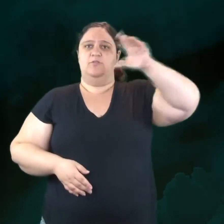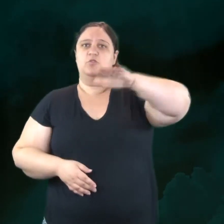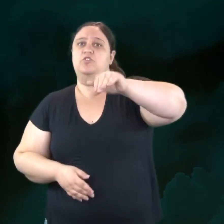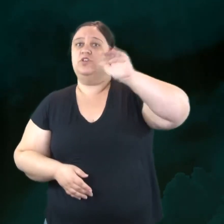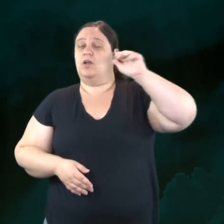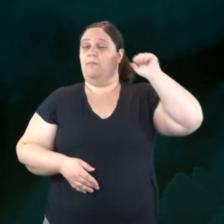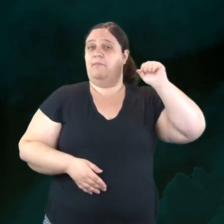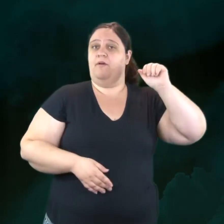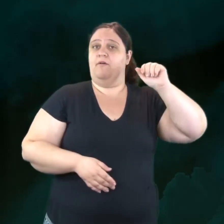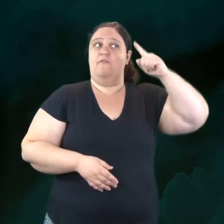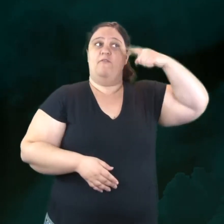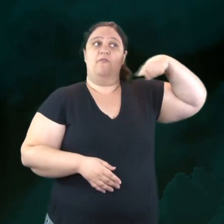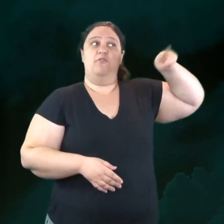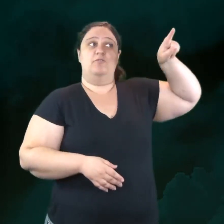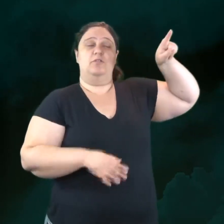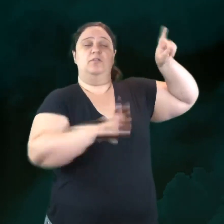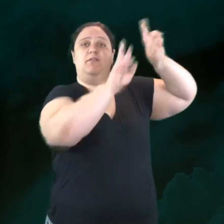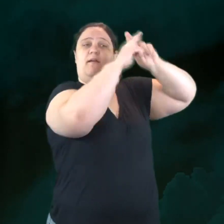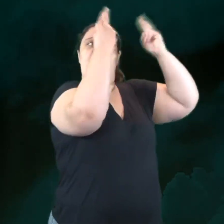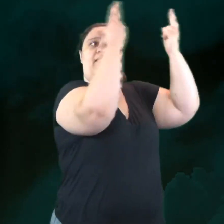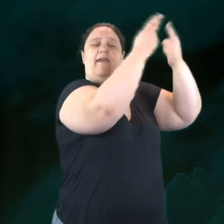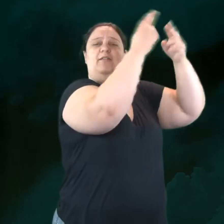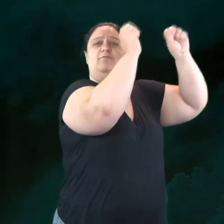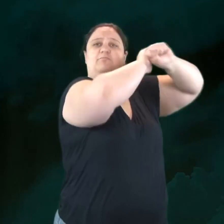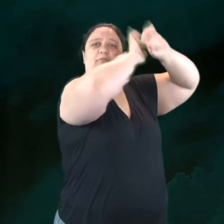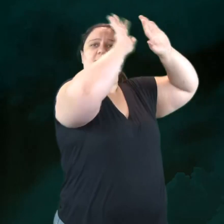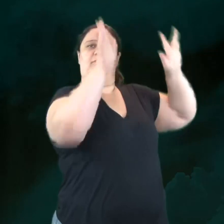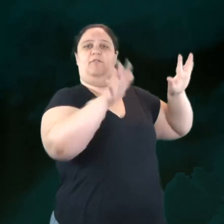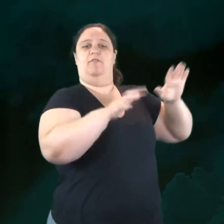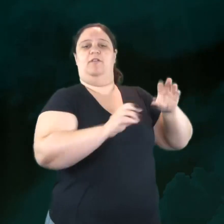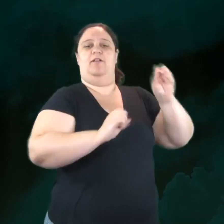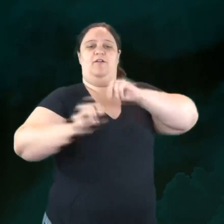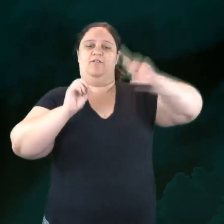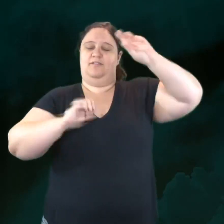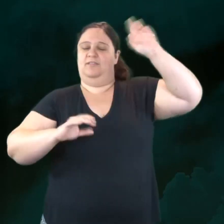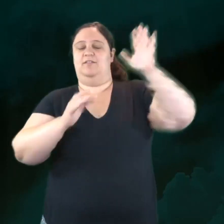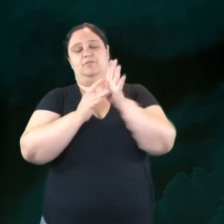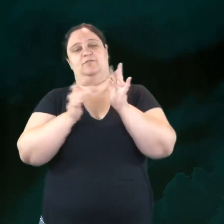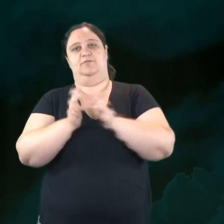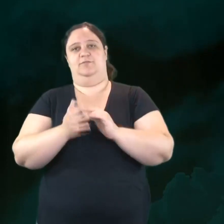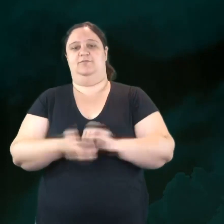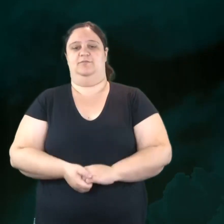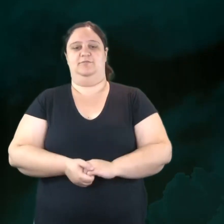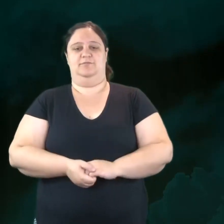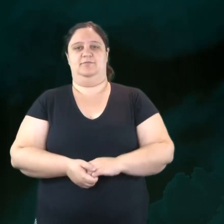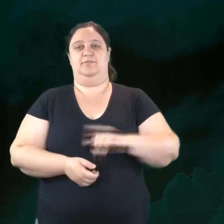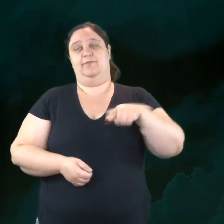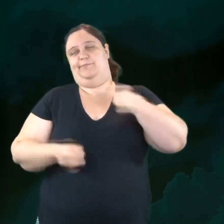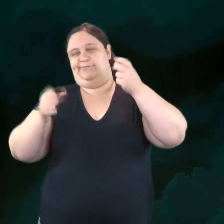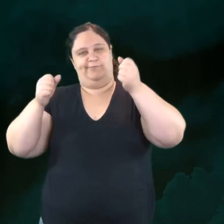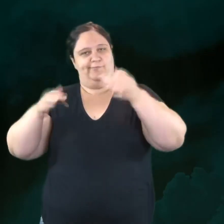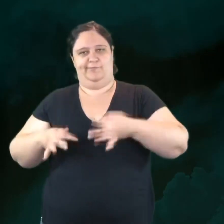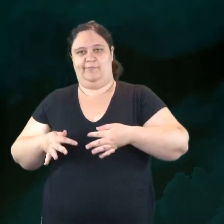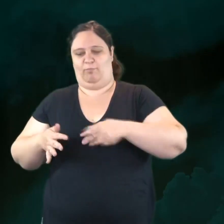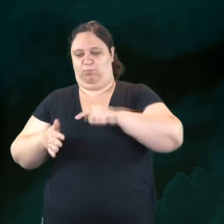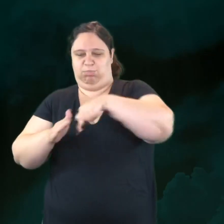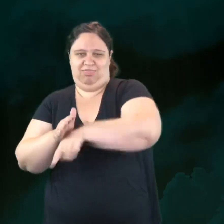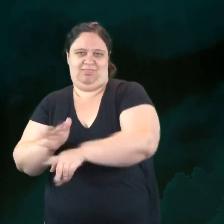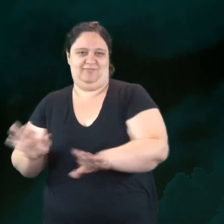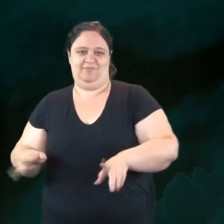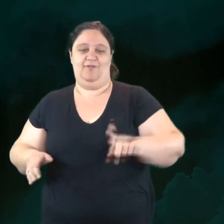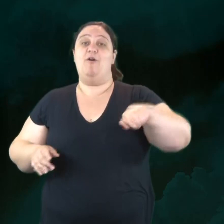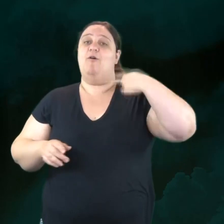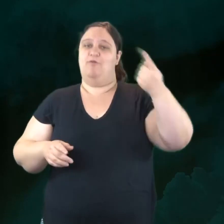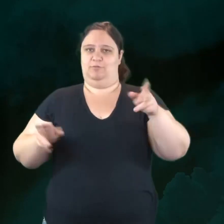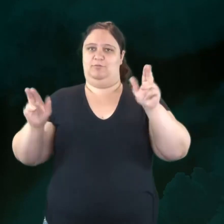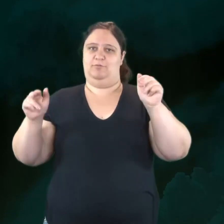e glória, né? Então, ó Senhor Jesus, bom, senão eu vou ficar falando o livro inteiro aqui, né? Então, irmãos, vamos para outro